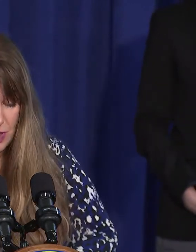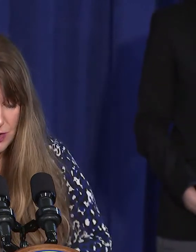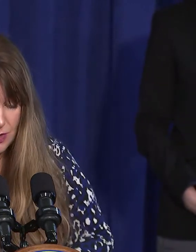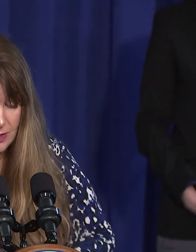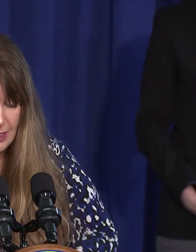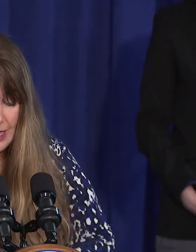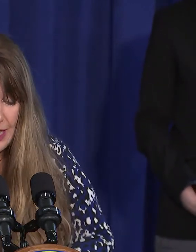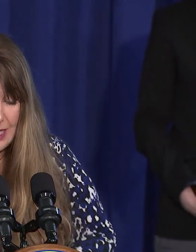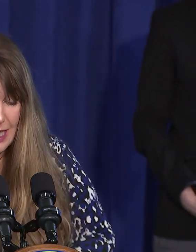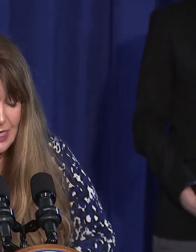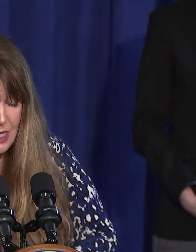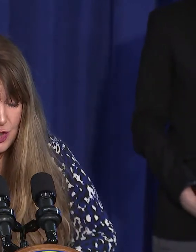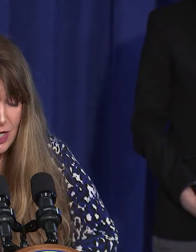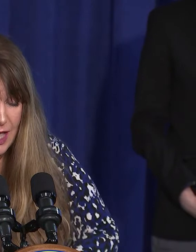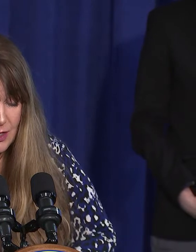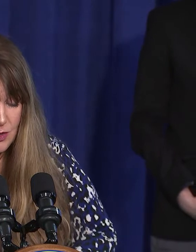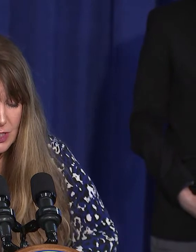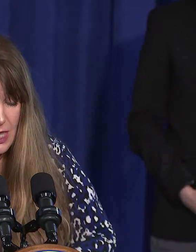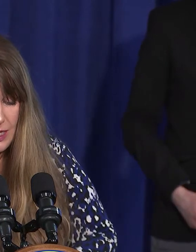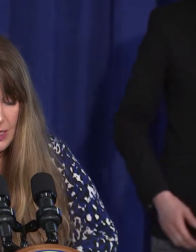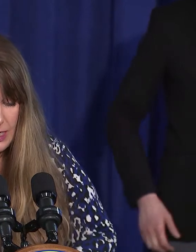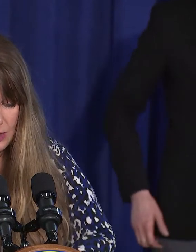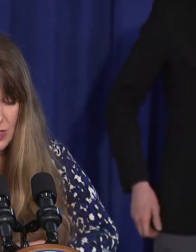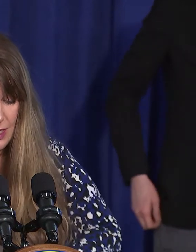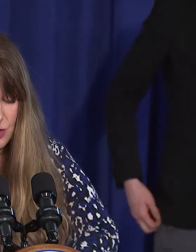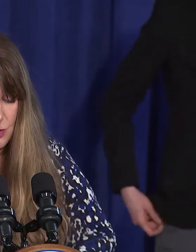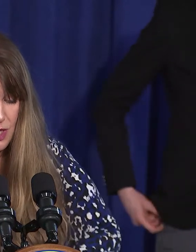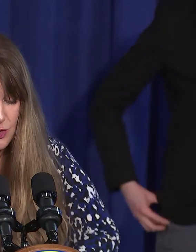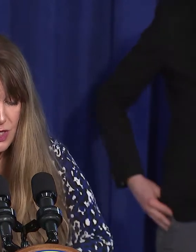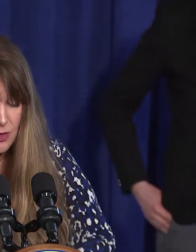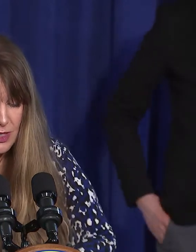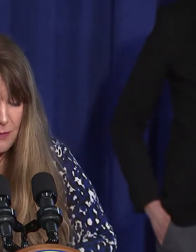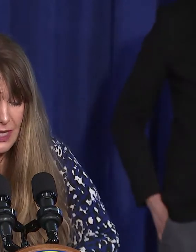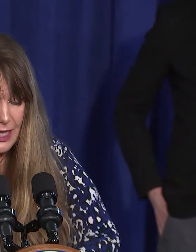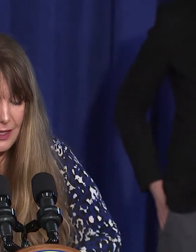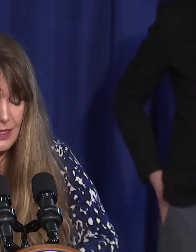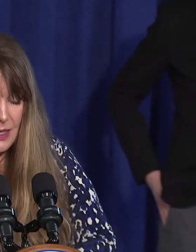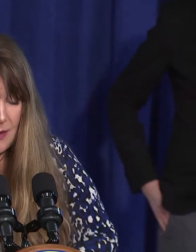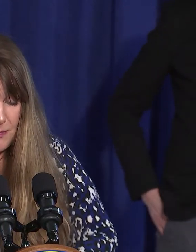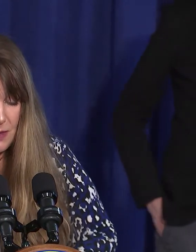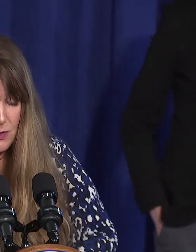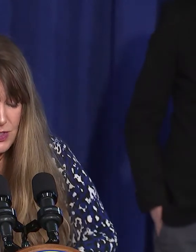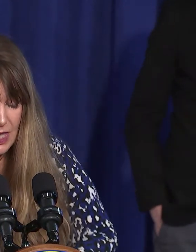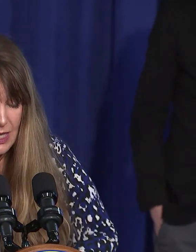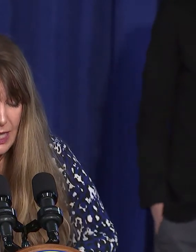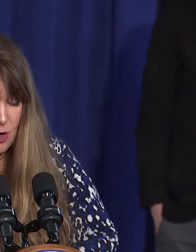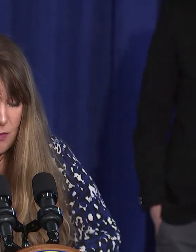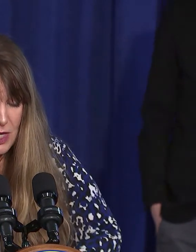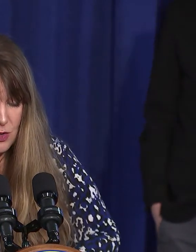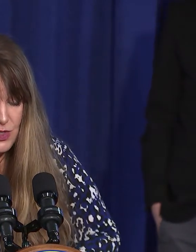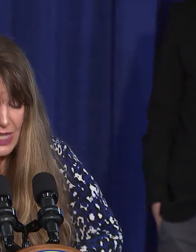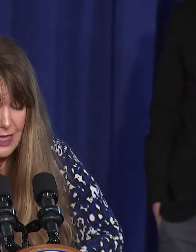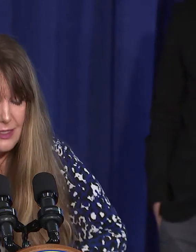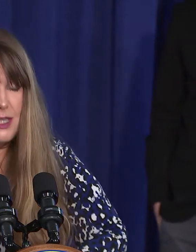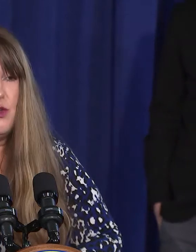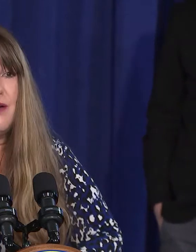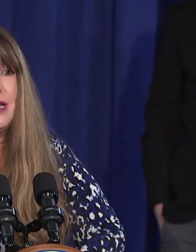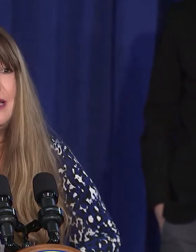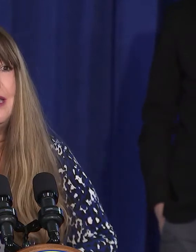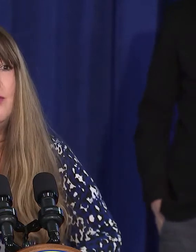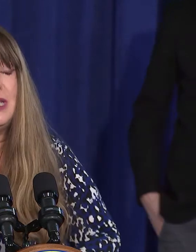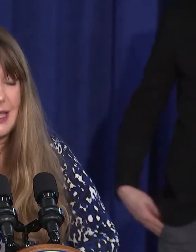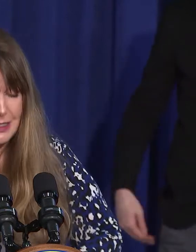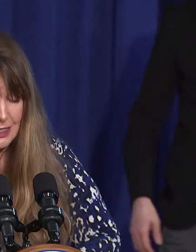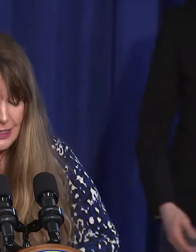tipo de protección. Y aquí en Chicago y en los Estados Unidos de Norteamérica, vemos que el Omicron sigue siendo